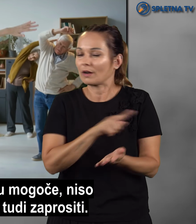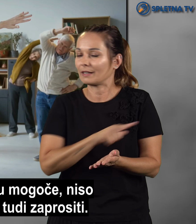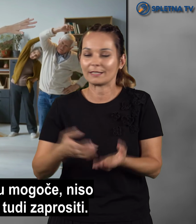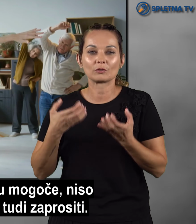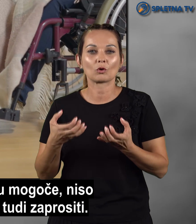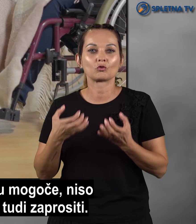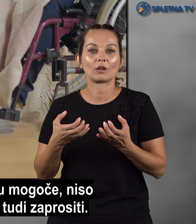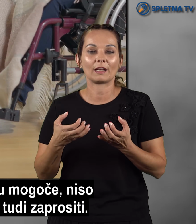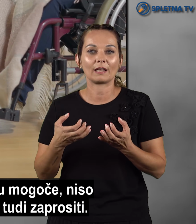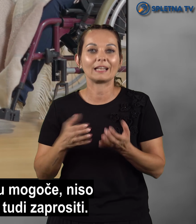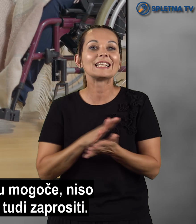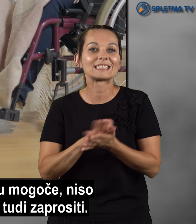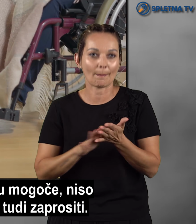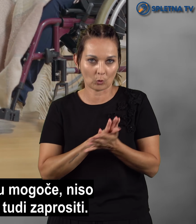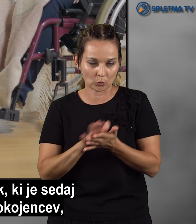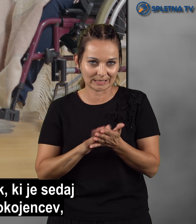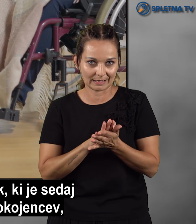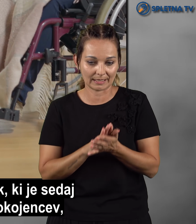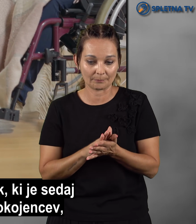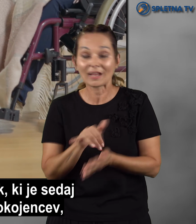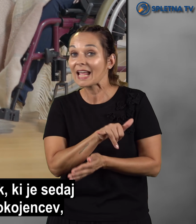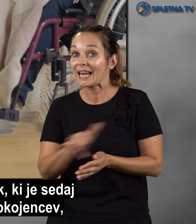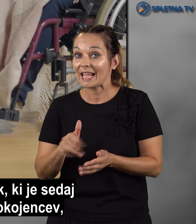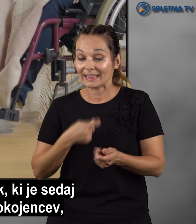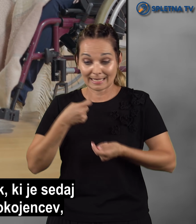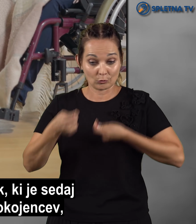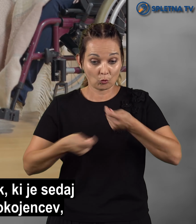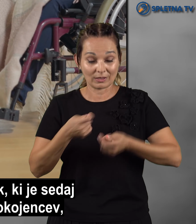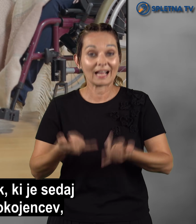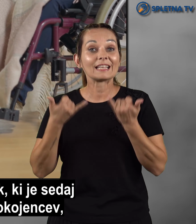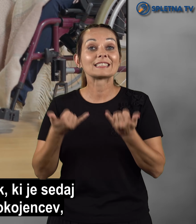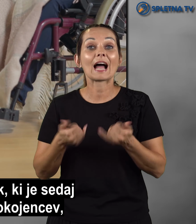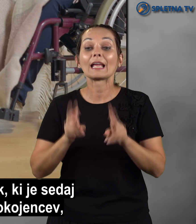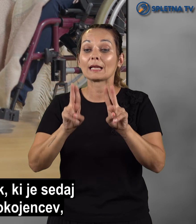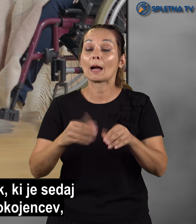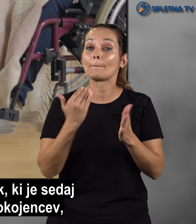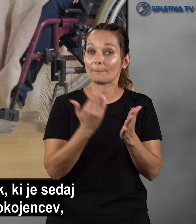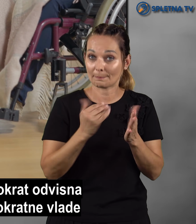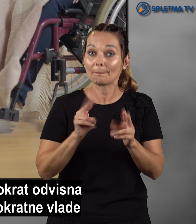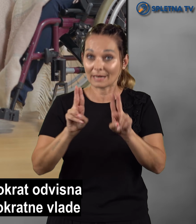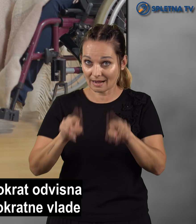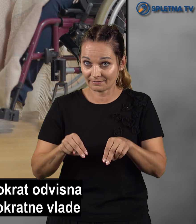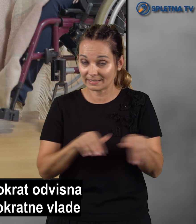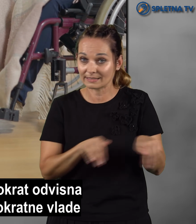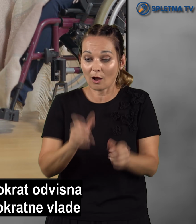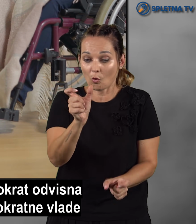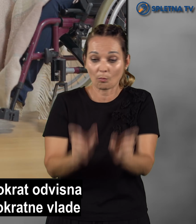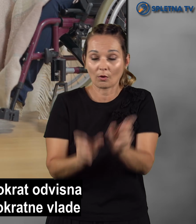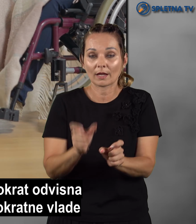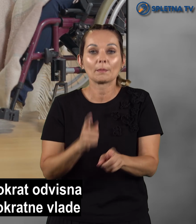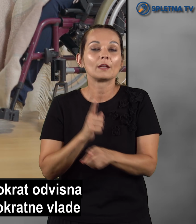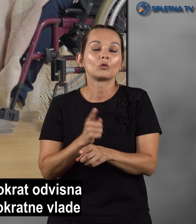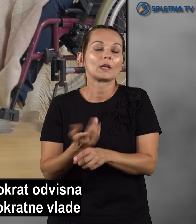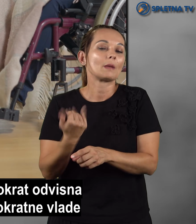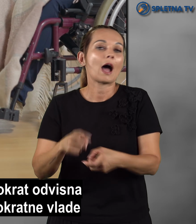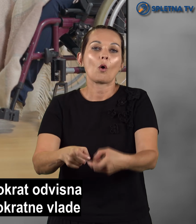niso želeli za njega tudi zaprositi. Letni dodatek, ki je sedaj pravica upokojencev, ki je bila vsakokrat odvisna